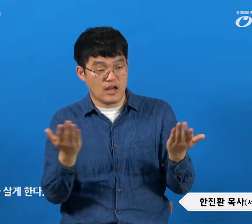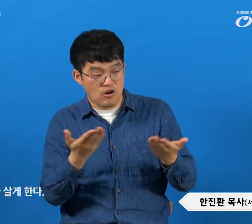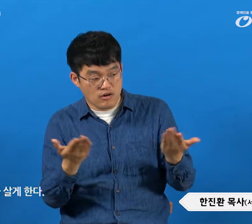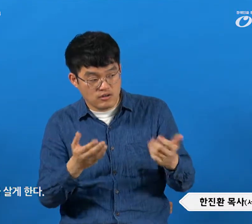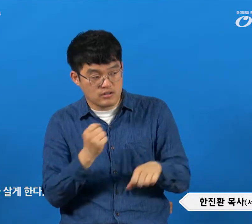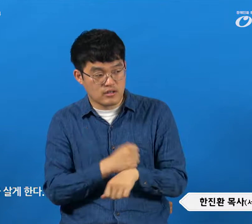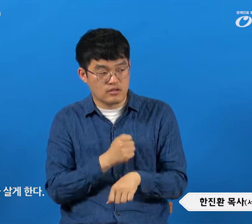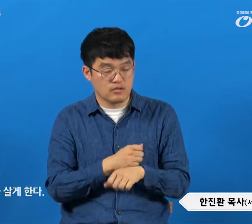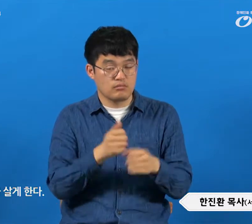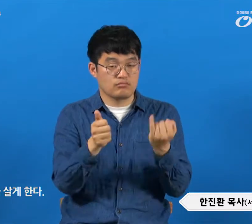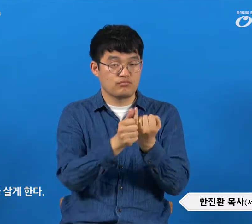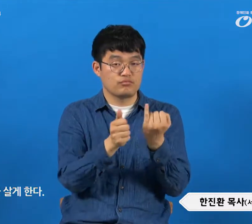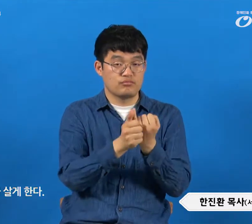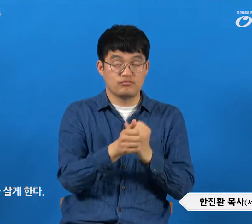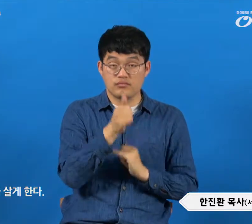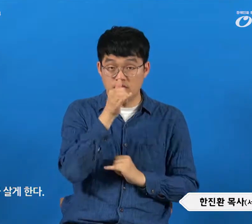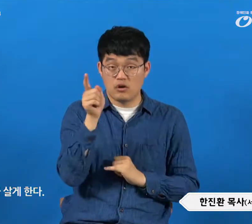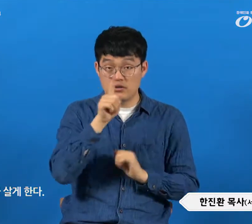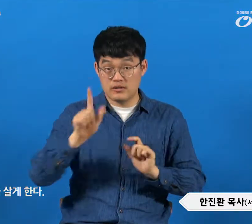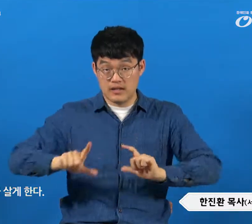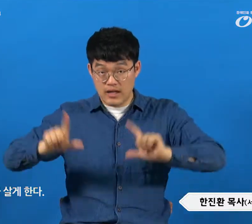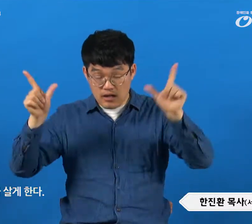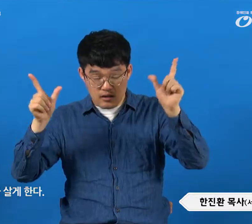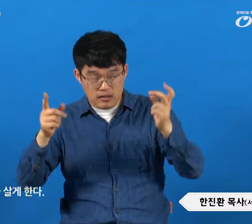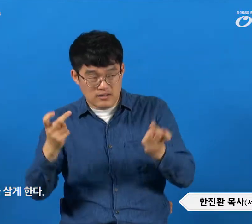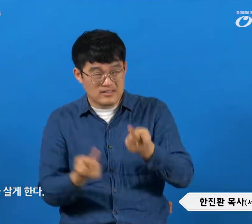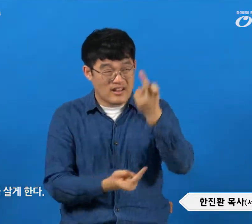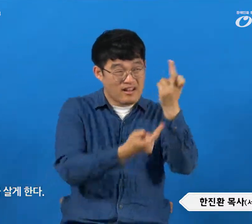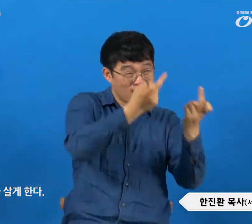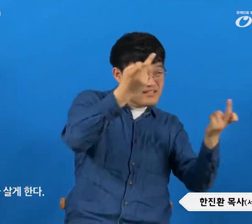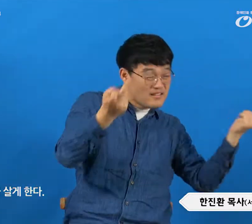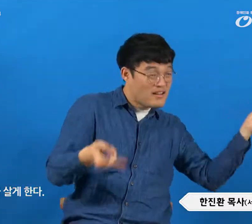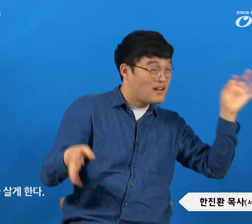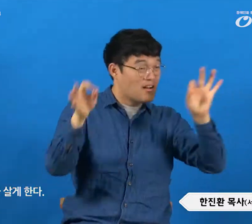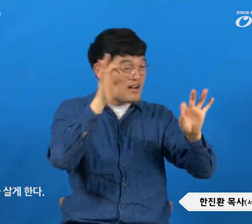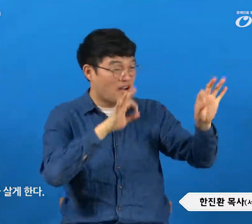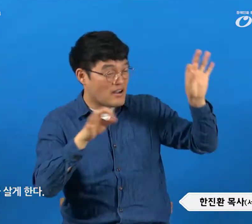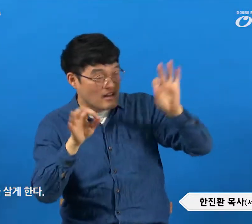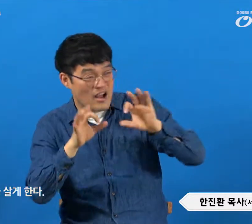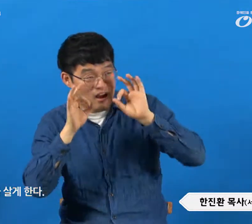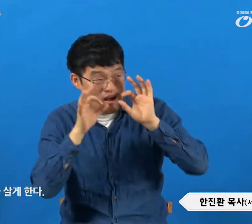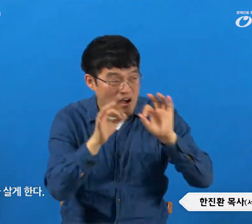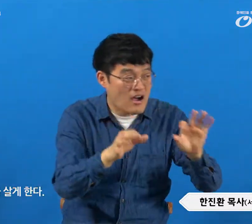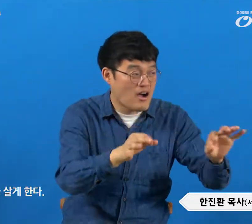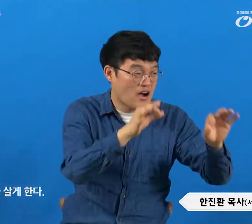추운 겨울날인데 산골을 찾아다니면서 전도하는데 갑자기 하늘이